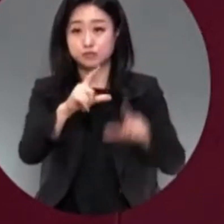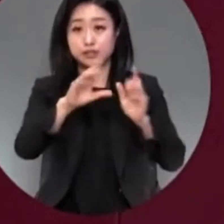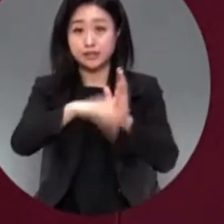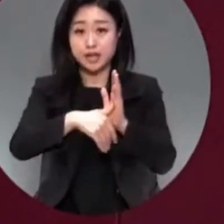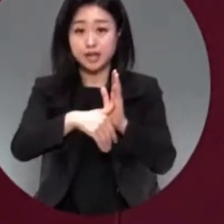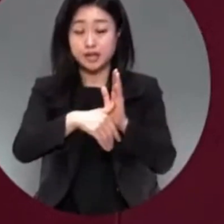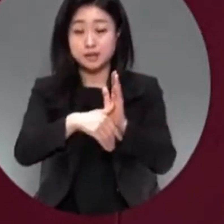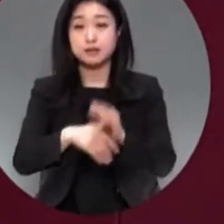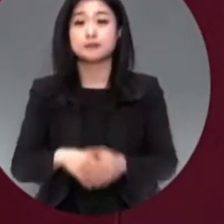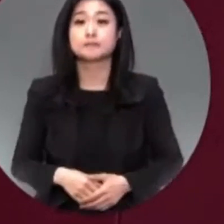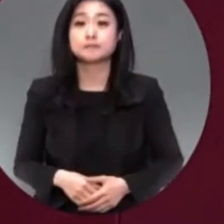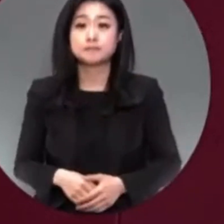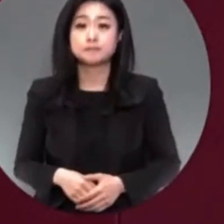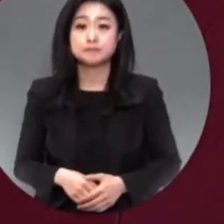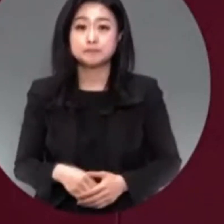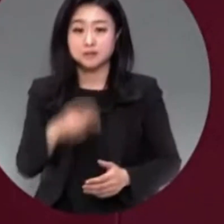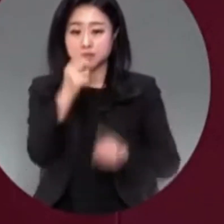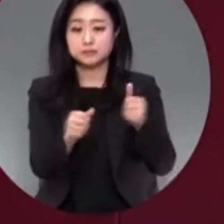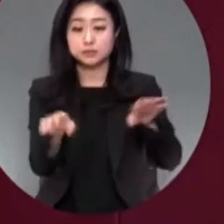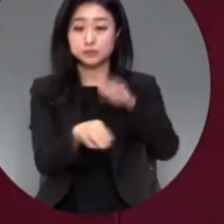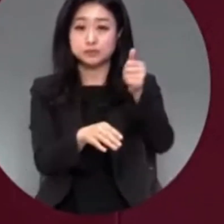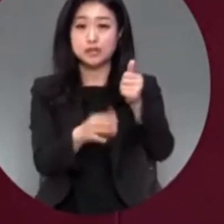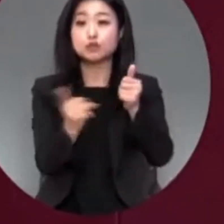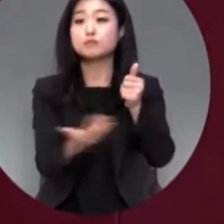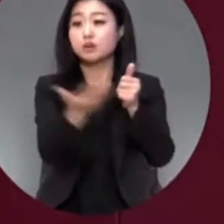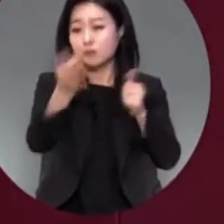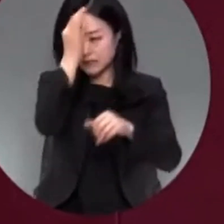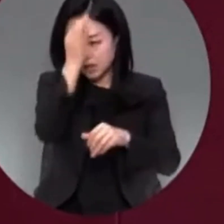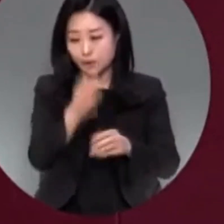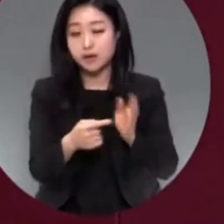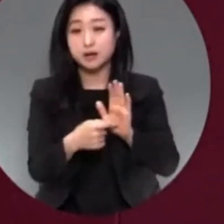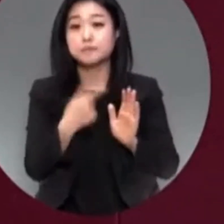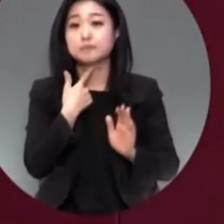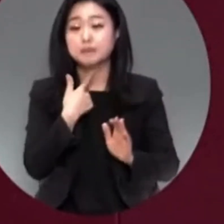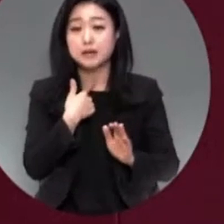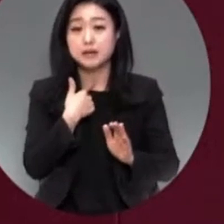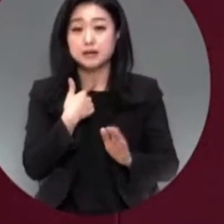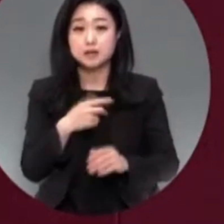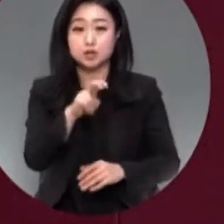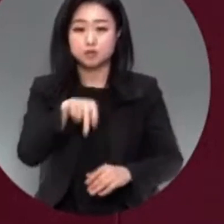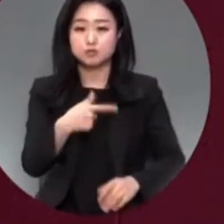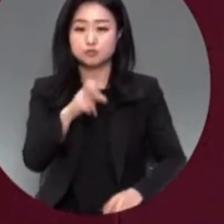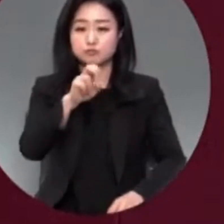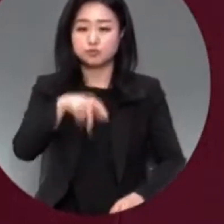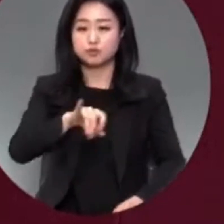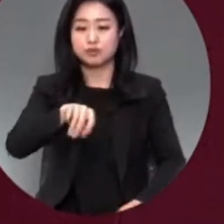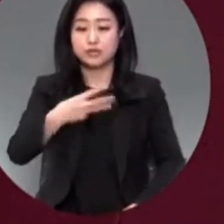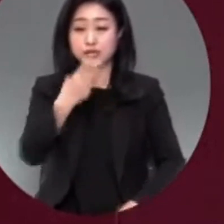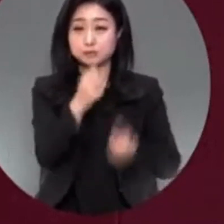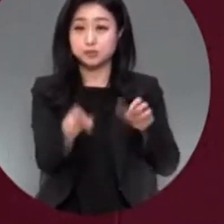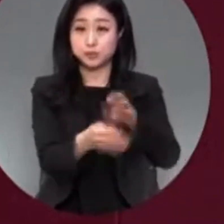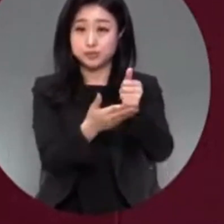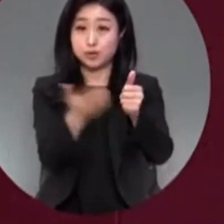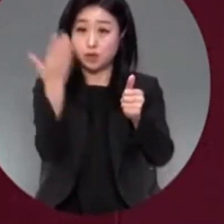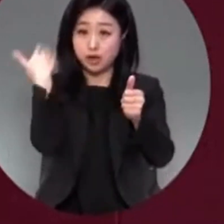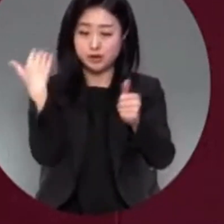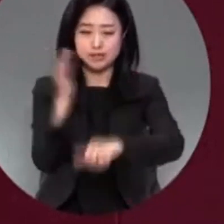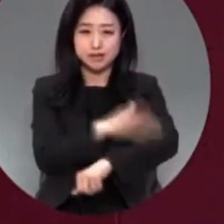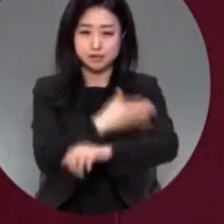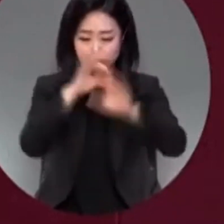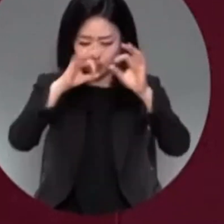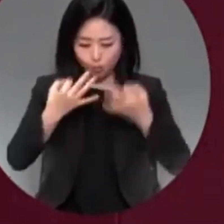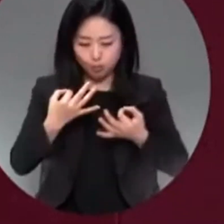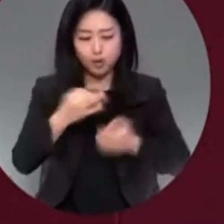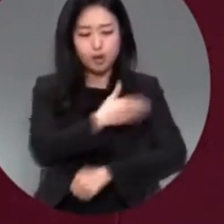비로소 처음이자 마지막으로 검찰총장이 대국민 사과를 한 바 있습니다. 당시 문무일 총장은 과거의 잘못을 교훈 삼아